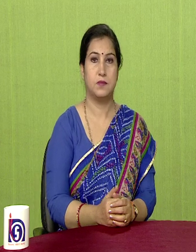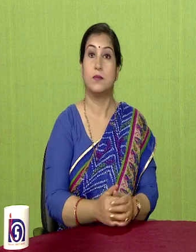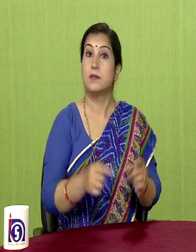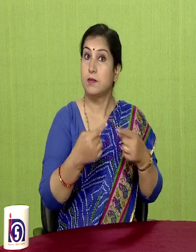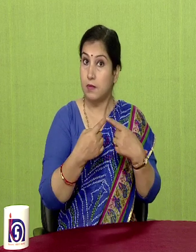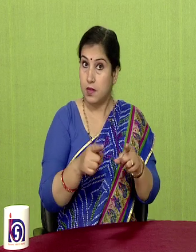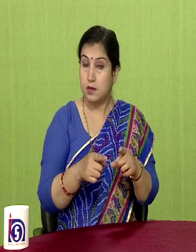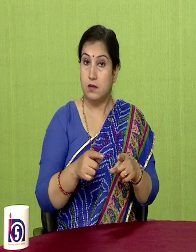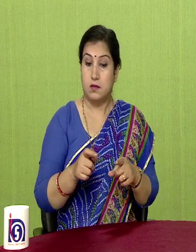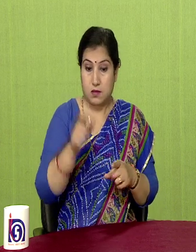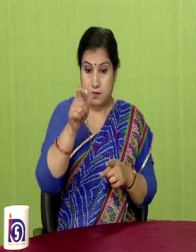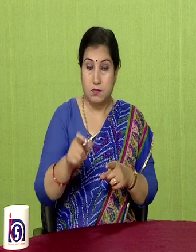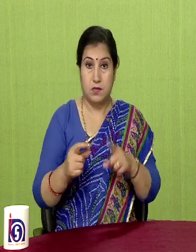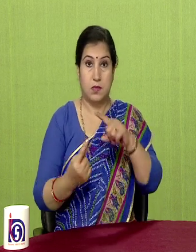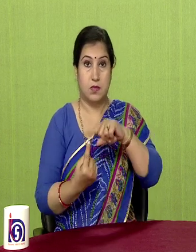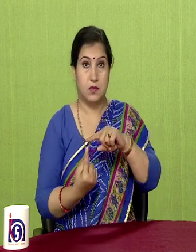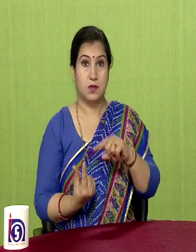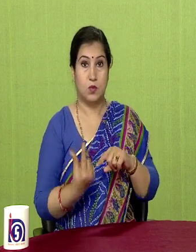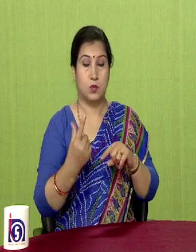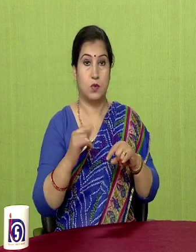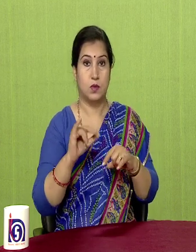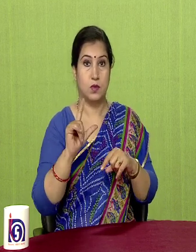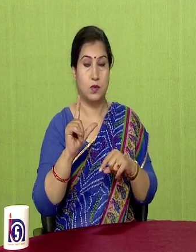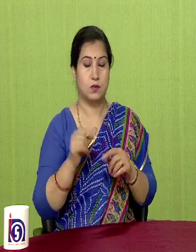पर कवि उसे अपनी शैली में कहता है,